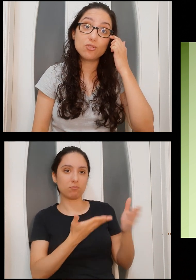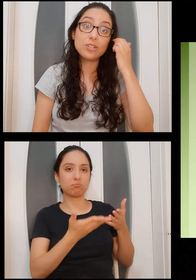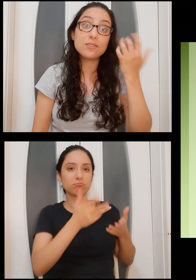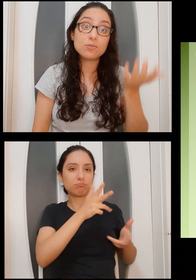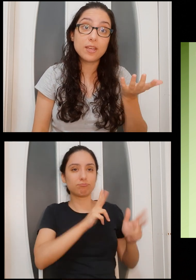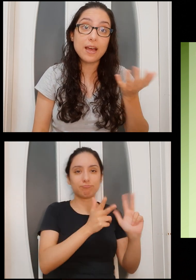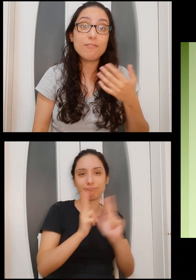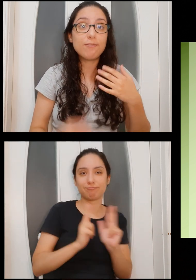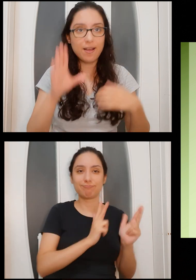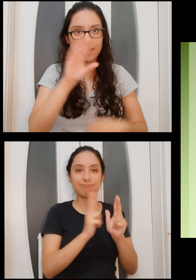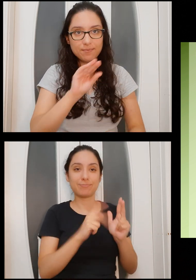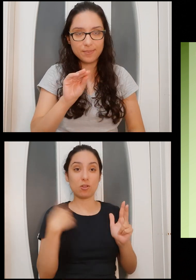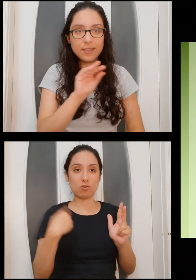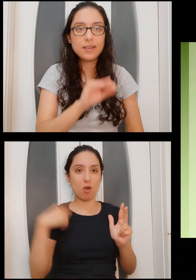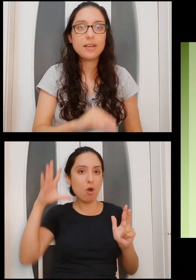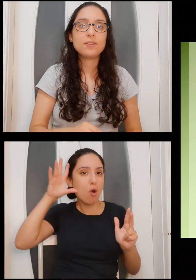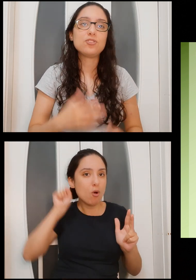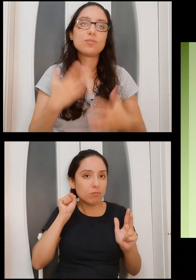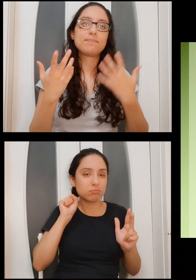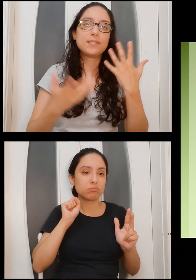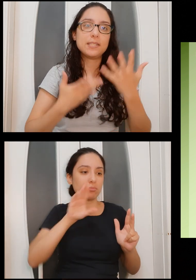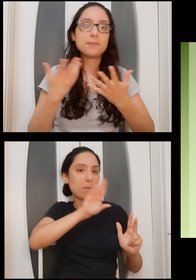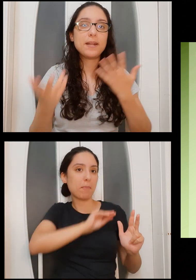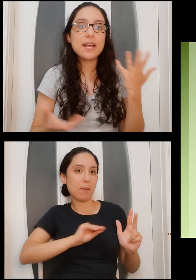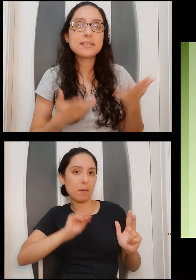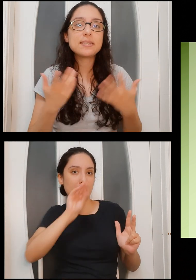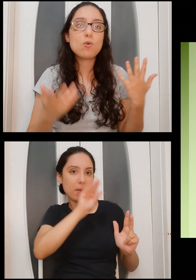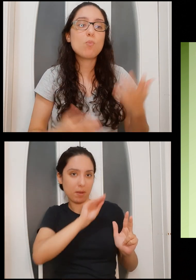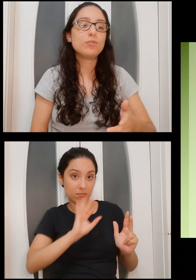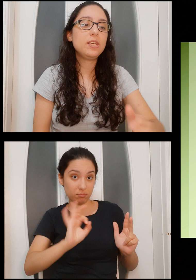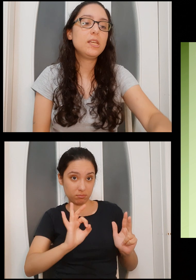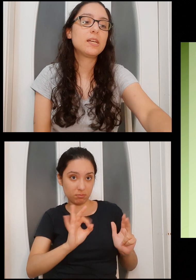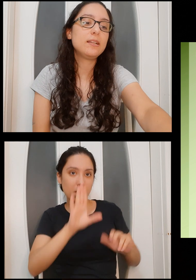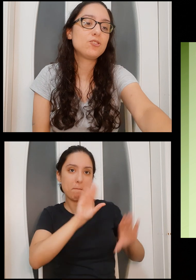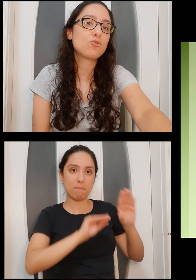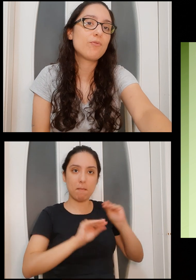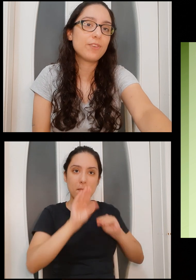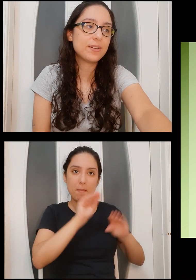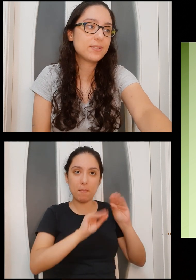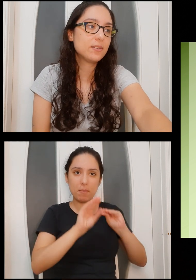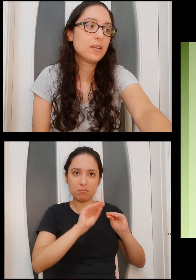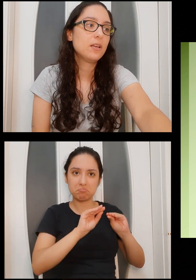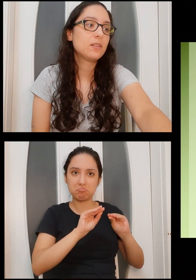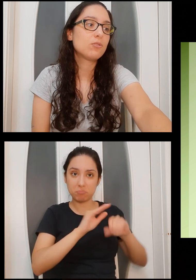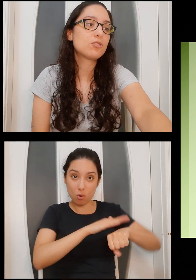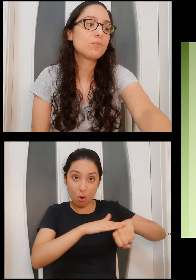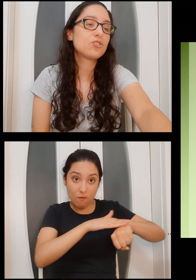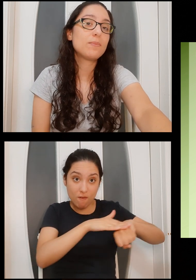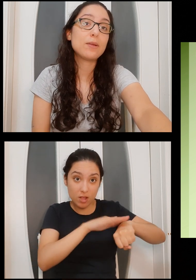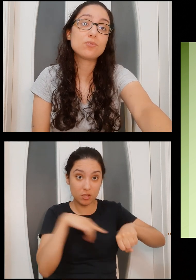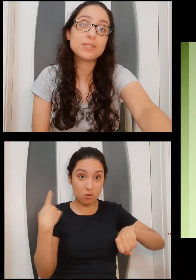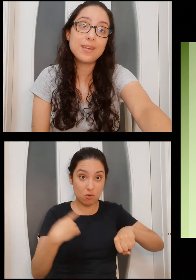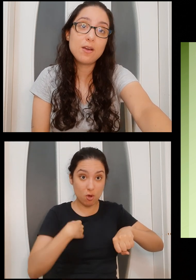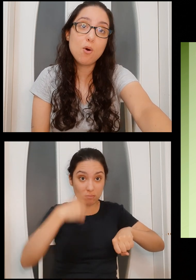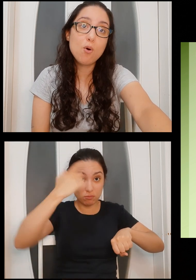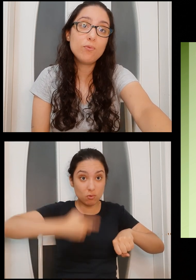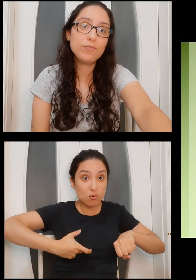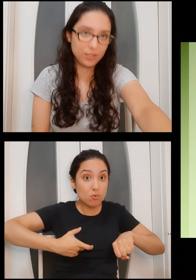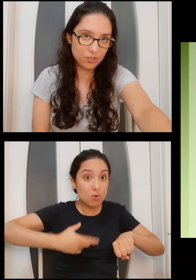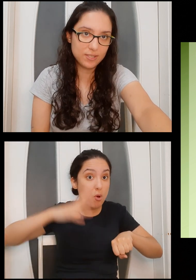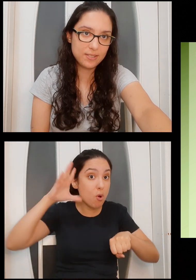a gente utiliza o quê? A fala, né? Então a gente se expressa, se comunica, ali a gente conversa. Então nós somos chamados